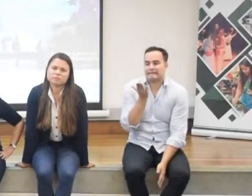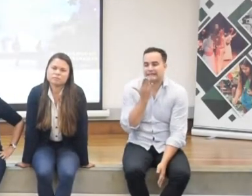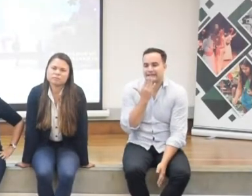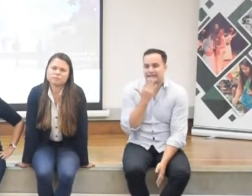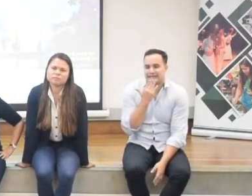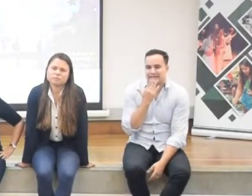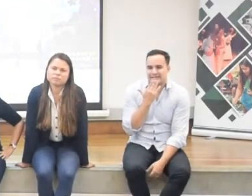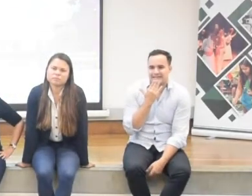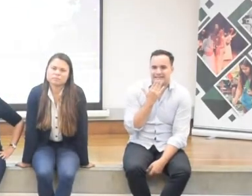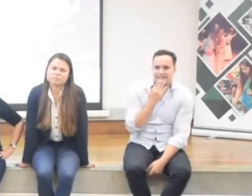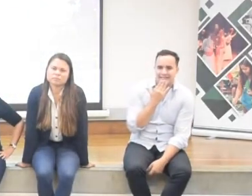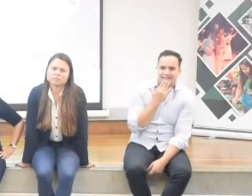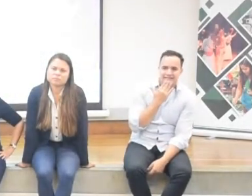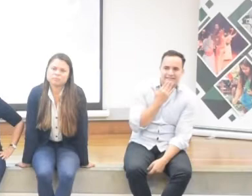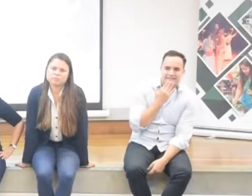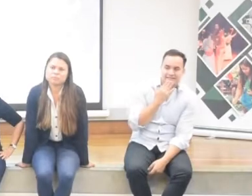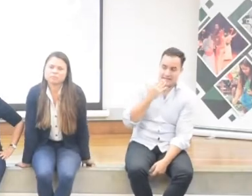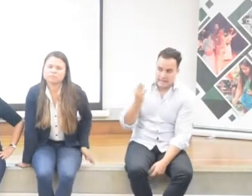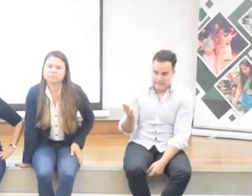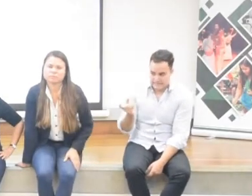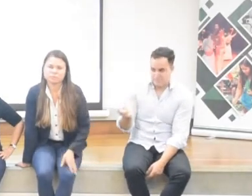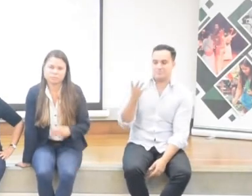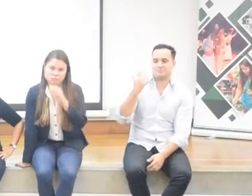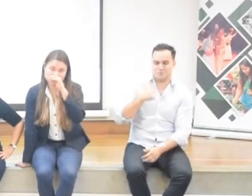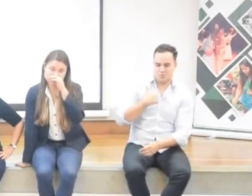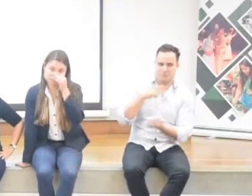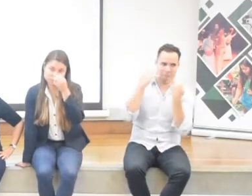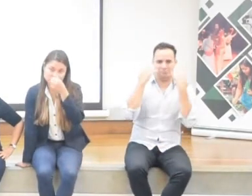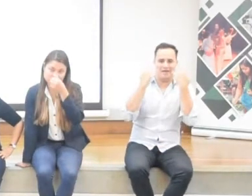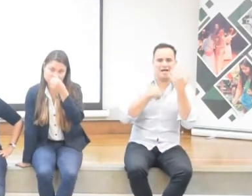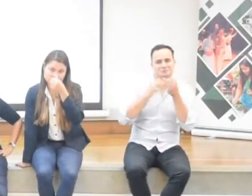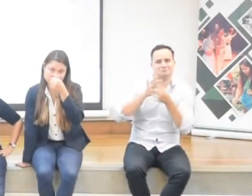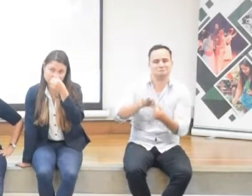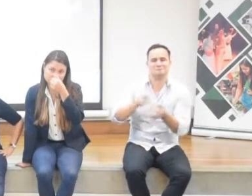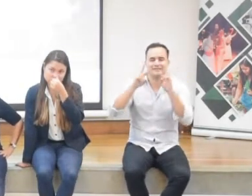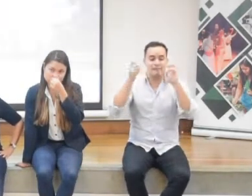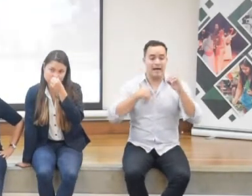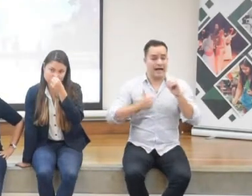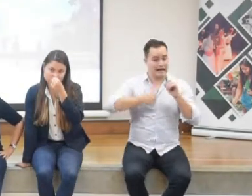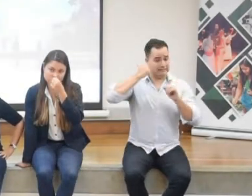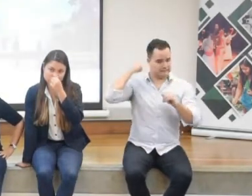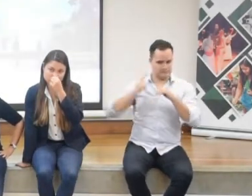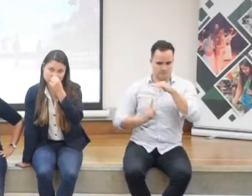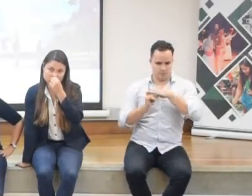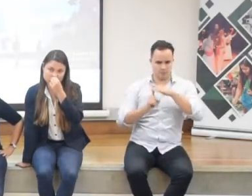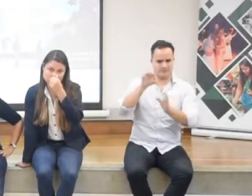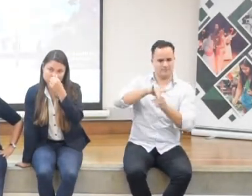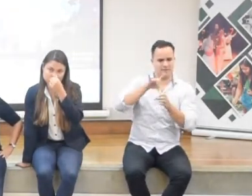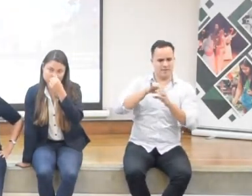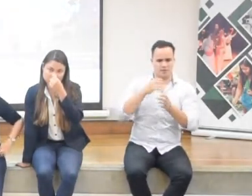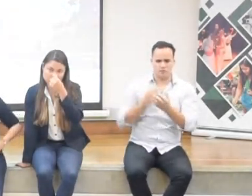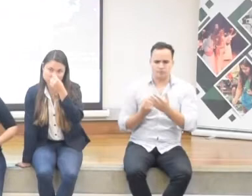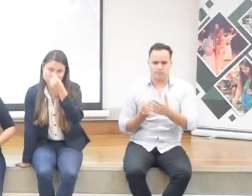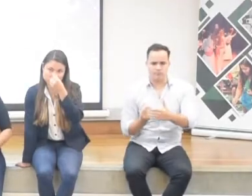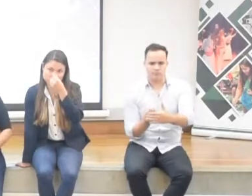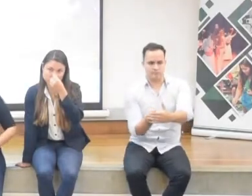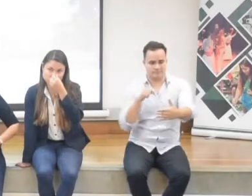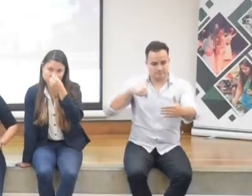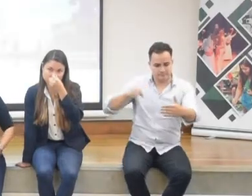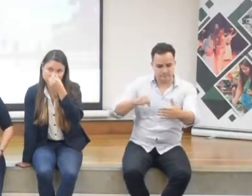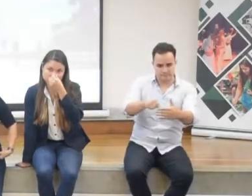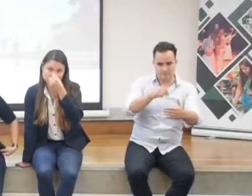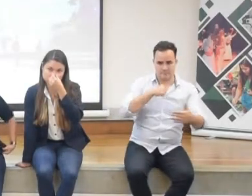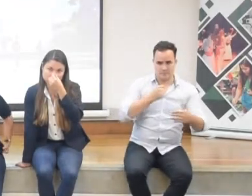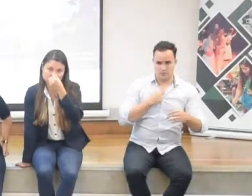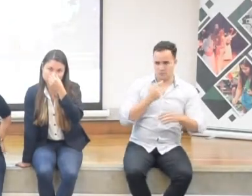comportamiento histórico de lo que son los seminarios internos, de formación interna. Si esos fueran los temas, yo creería que potenciar los que, a partir de los que tenemos, como